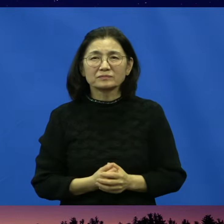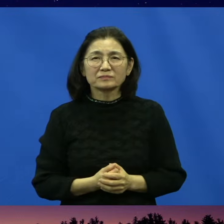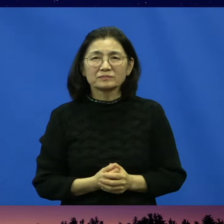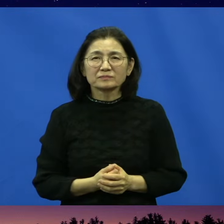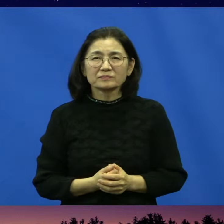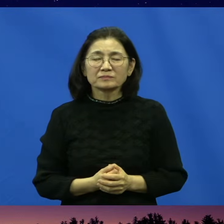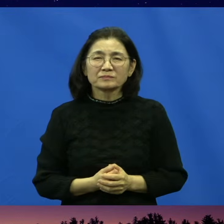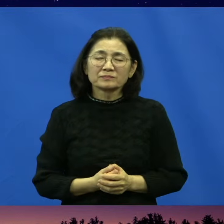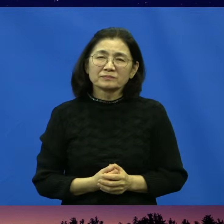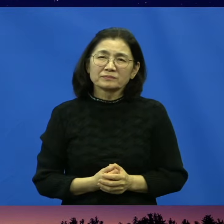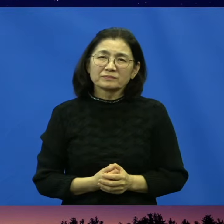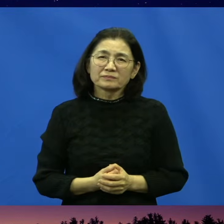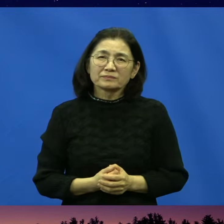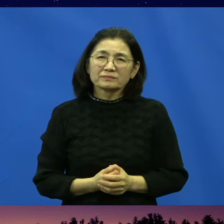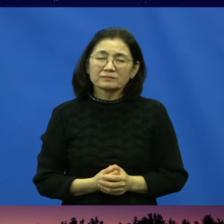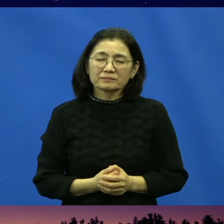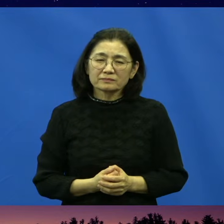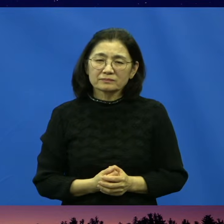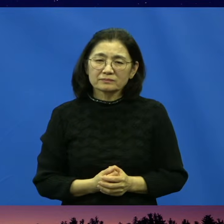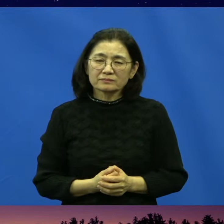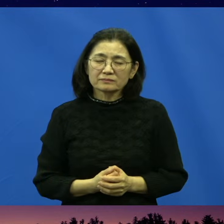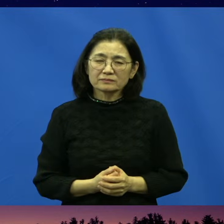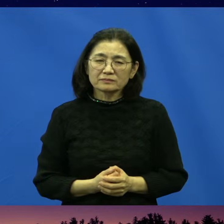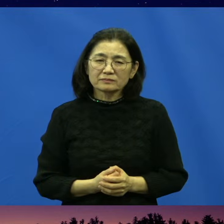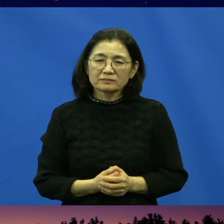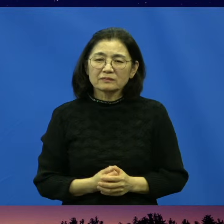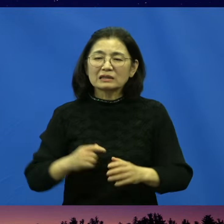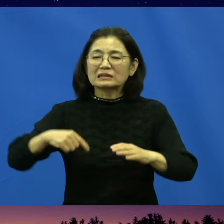그 다음은 주님이 하셔야 되는 일입니다.